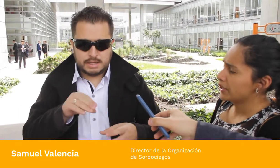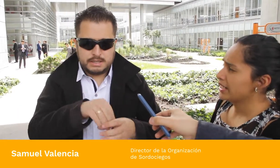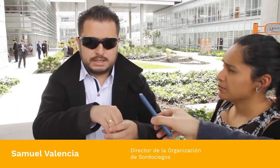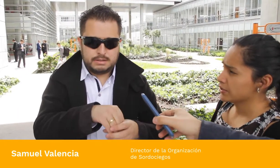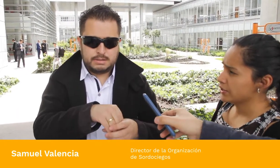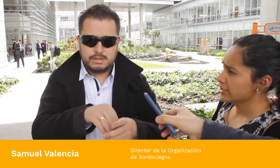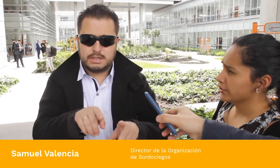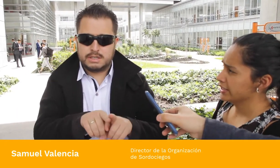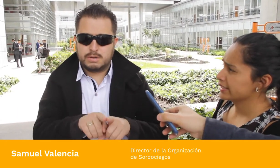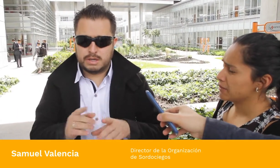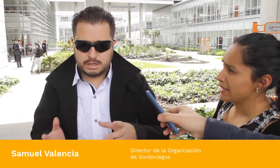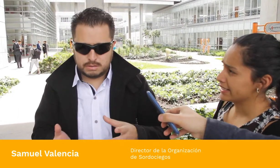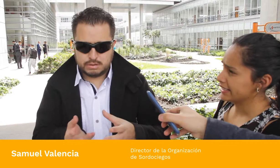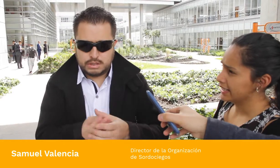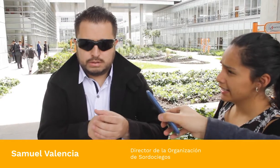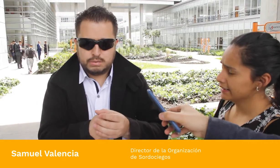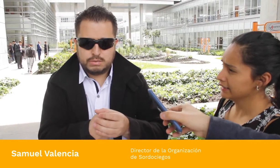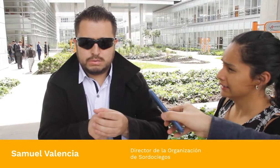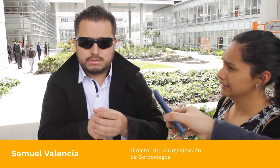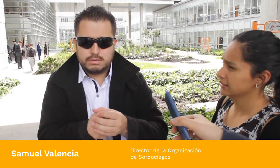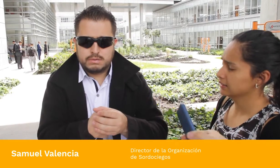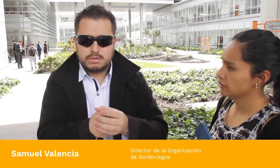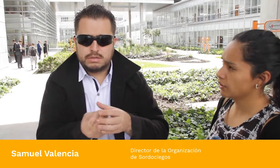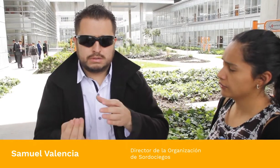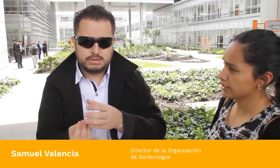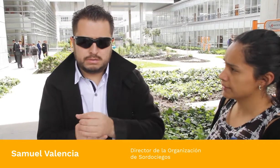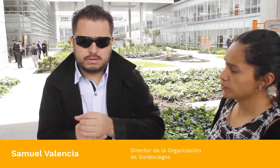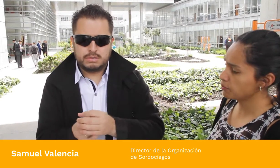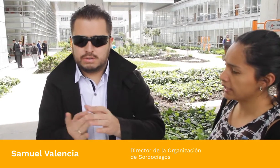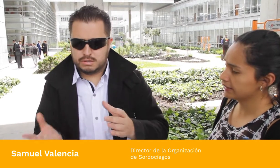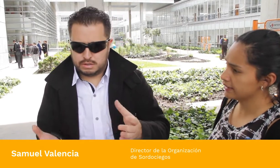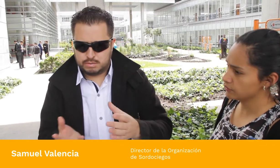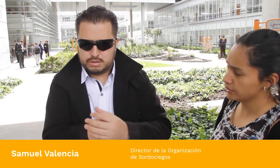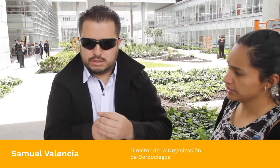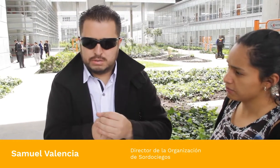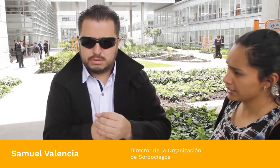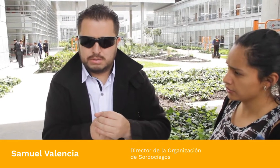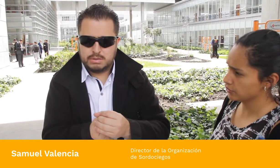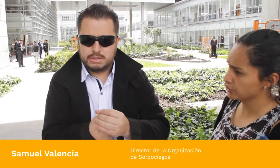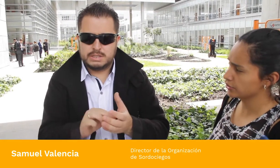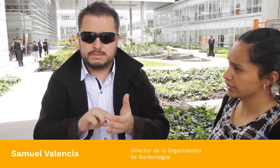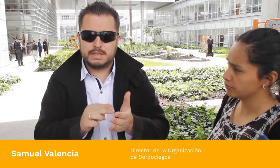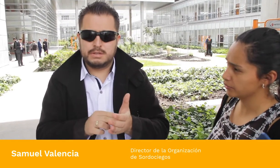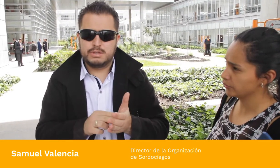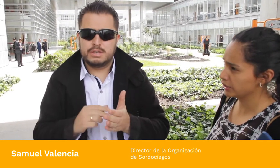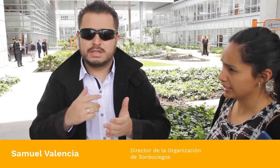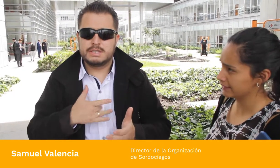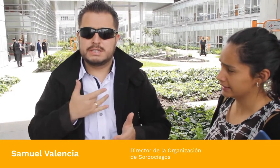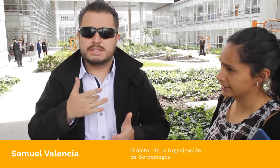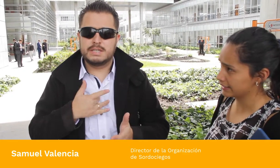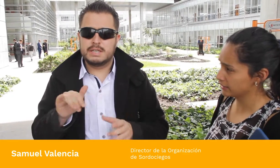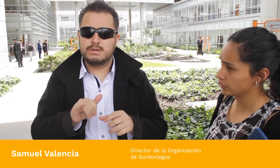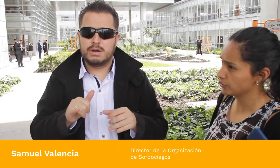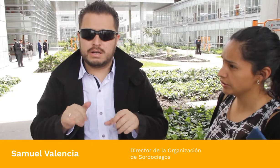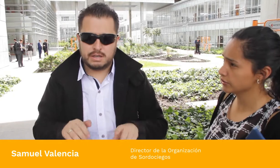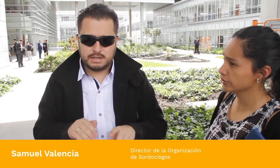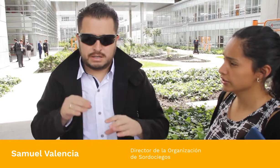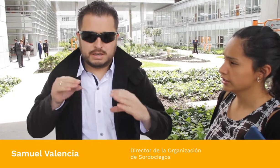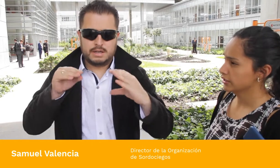Porque las personas con discapacidad, cuando hacemos parte de un espacio y nos dan la oportunidad de estar incluidos,